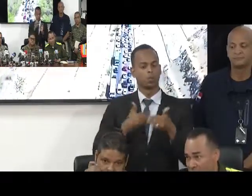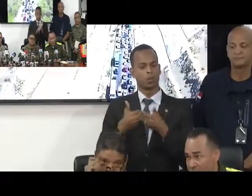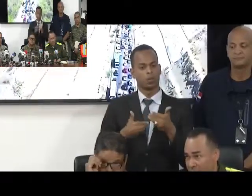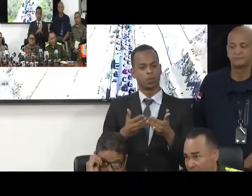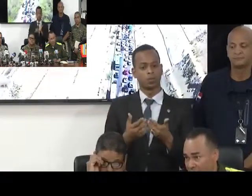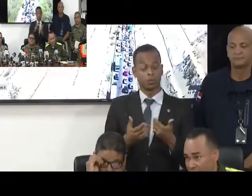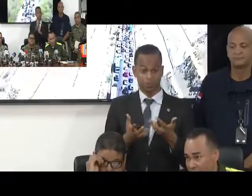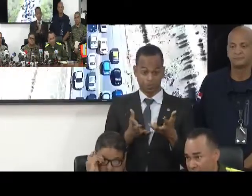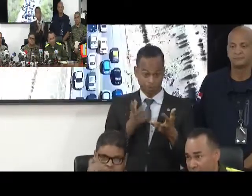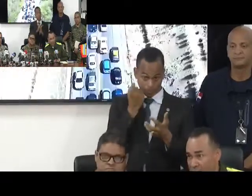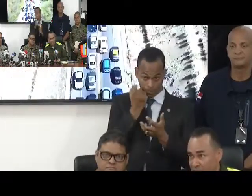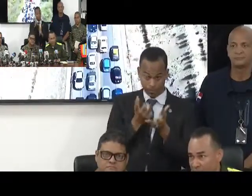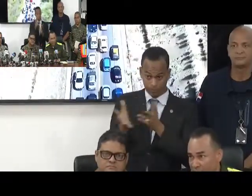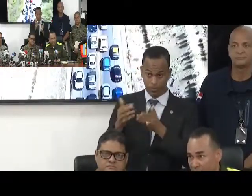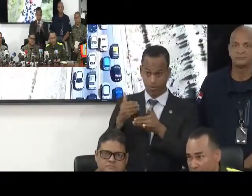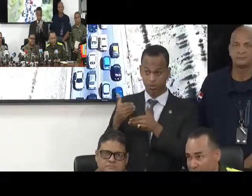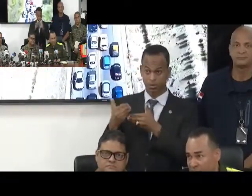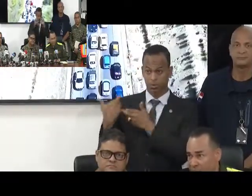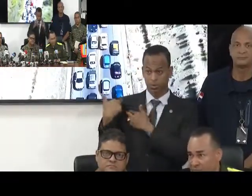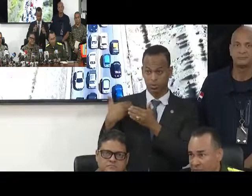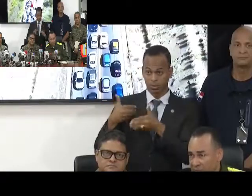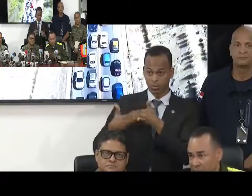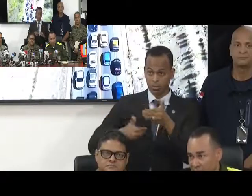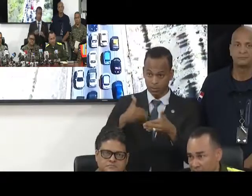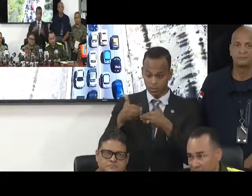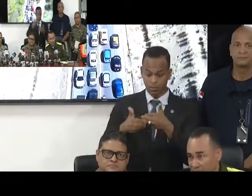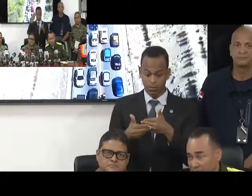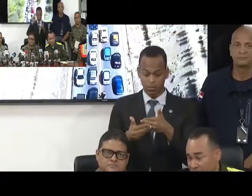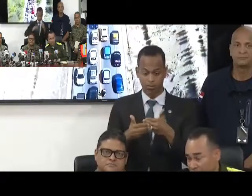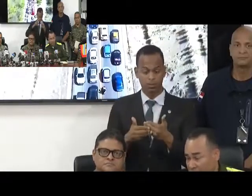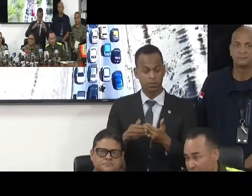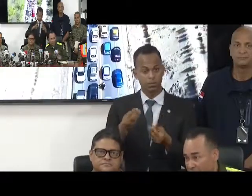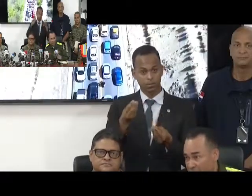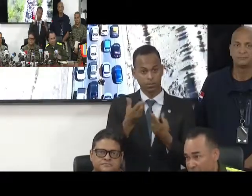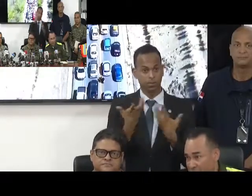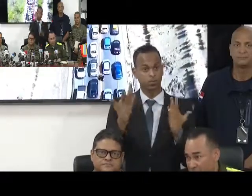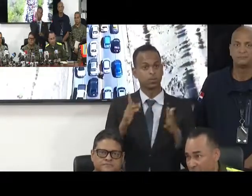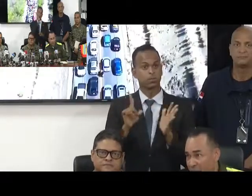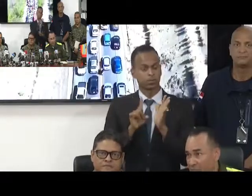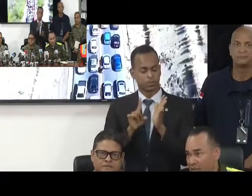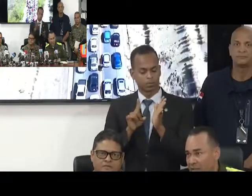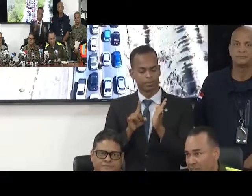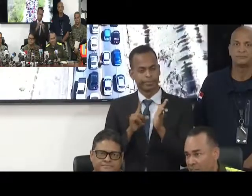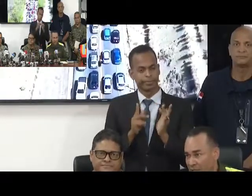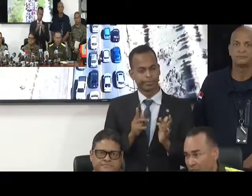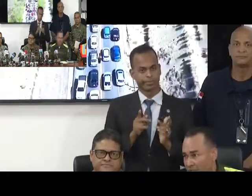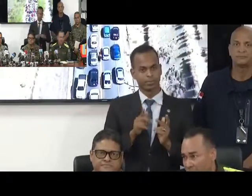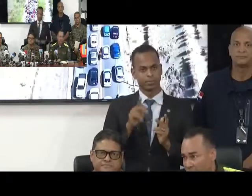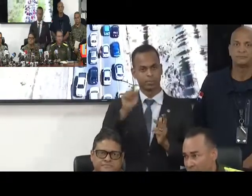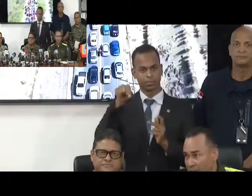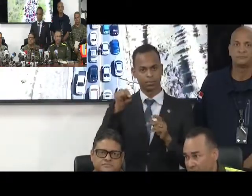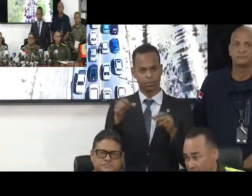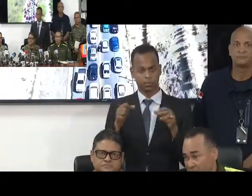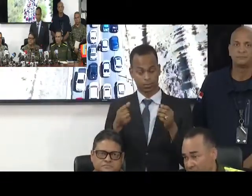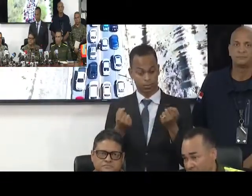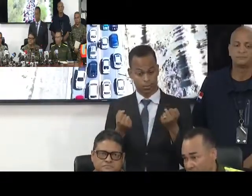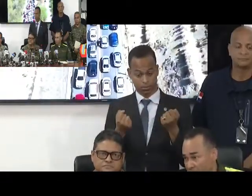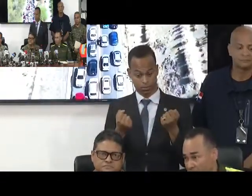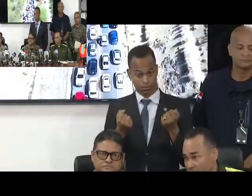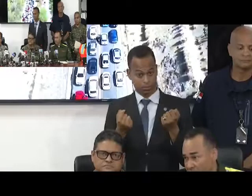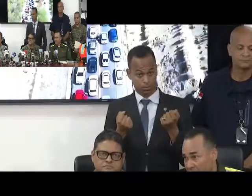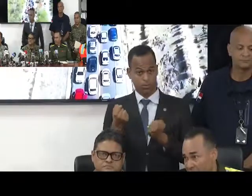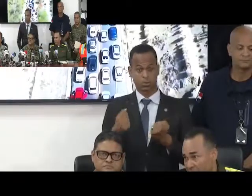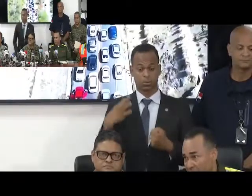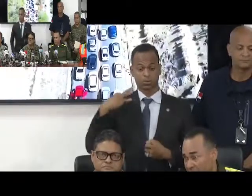porque hay un video ahí y va a estudiar el video. Cuando se hagan esos estudios, tendremos la información más exacta. John.